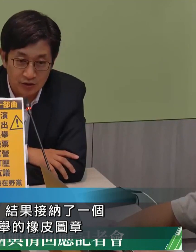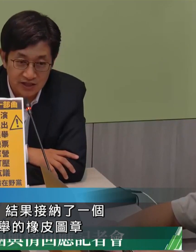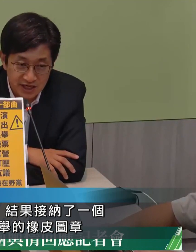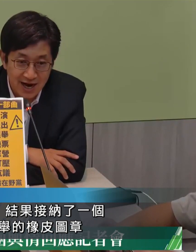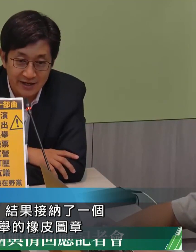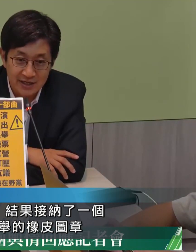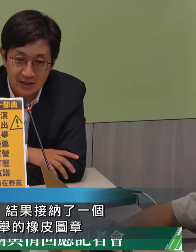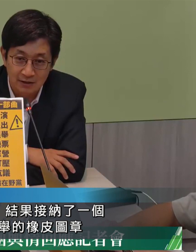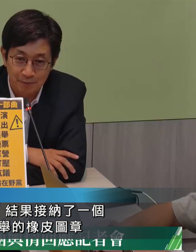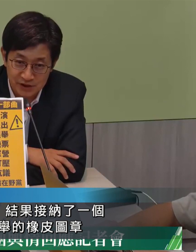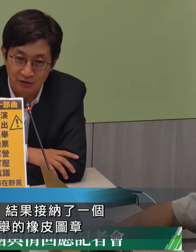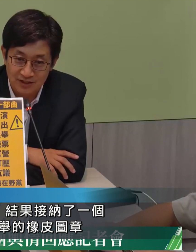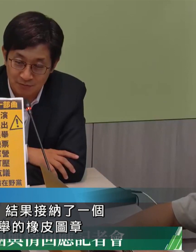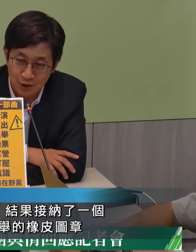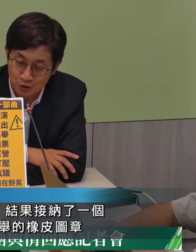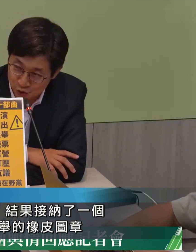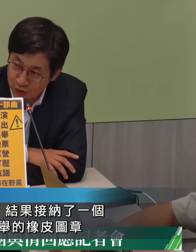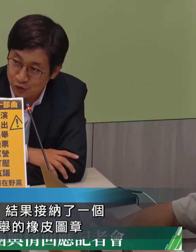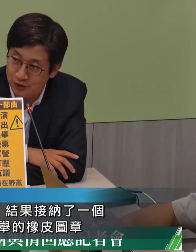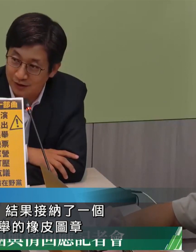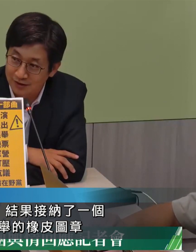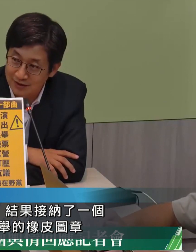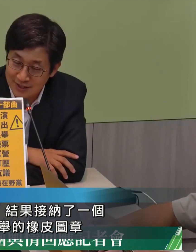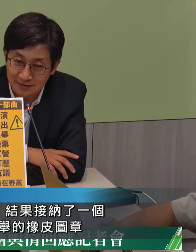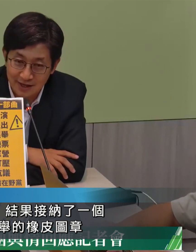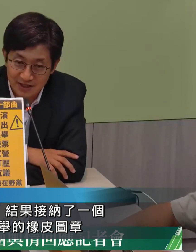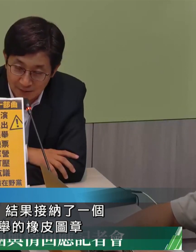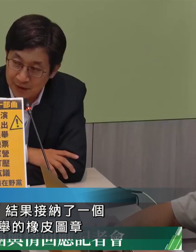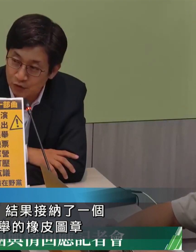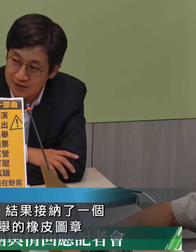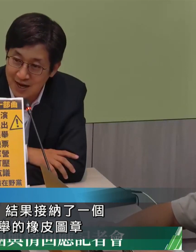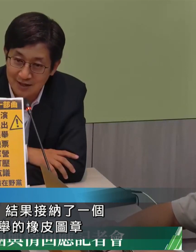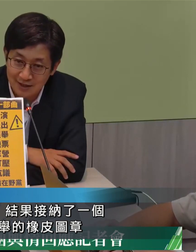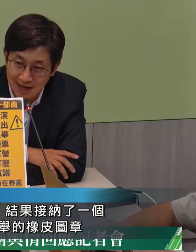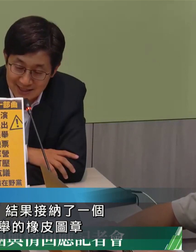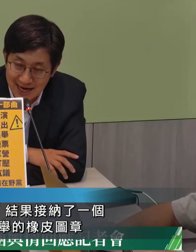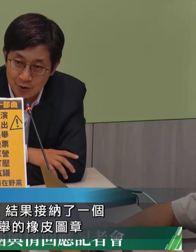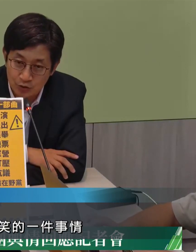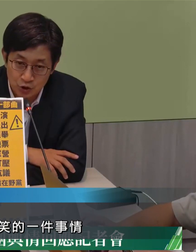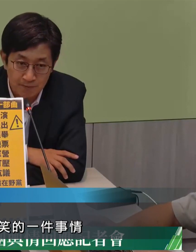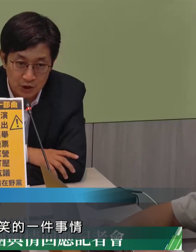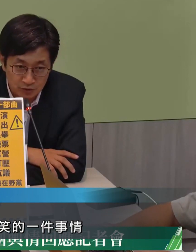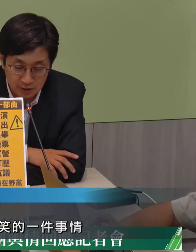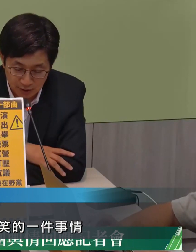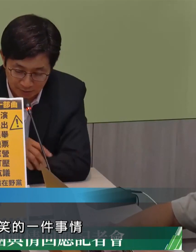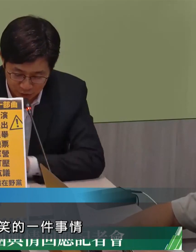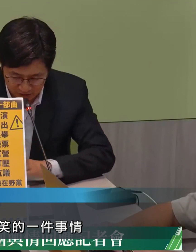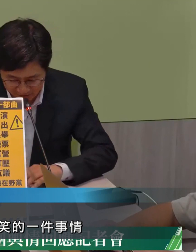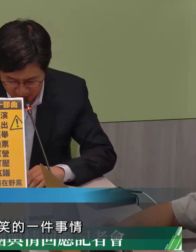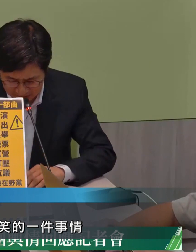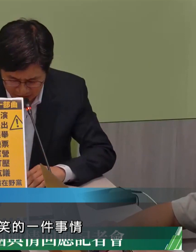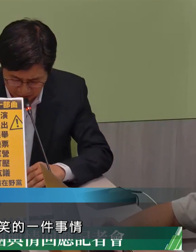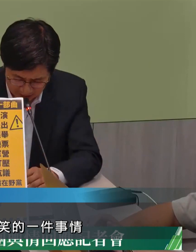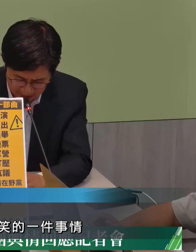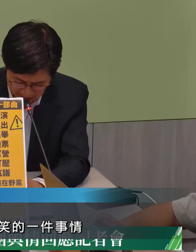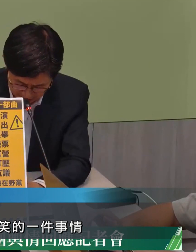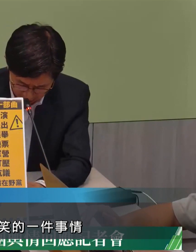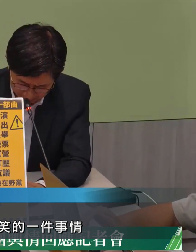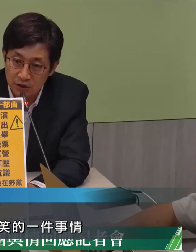接纳了一个不晓得什么叫做选举的这样的一个橡皮图章来参与中美洲议会，我们觉得是非常可笑的一件事情。这又